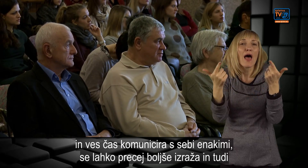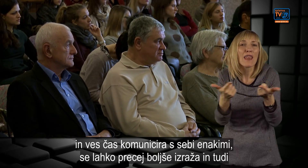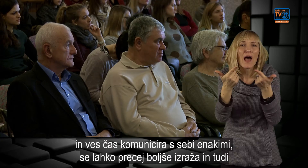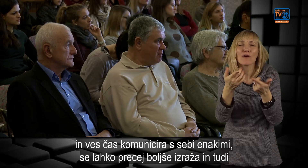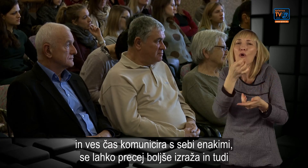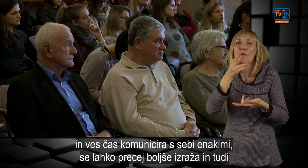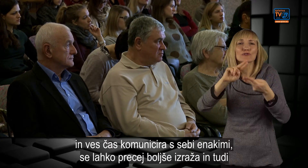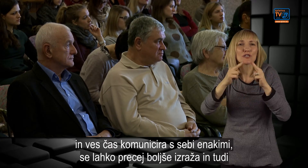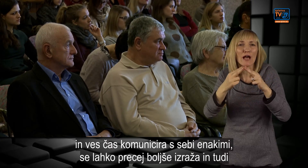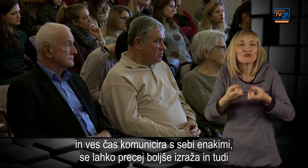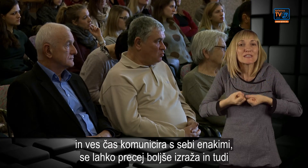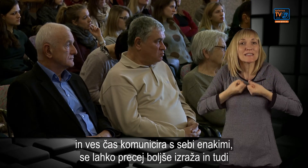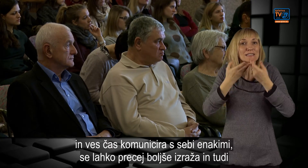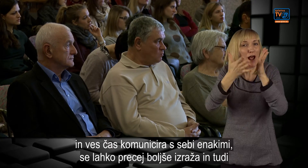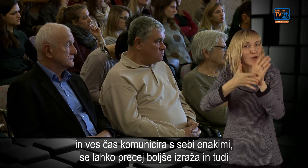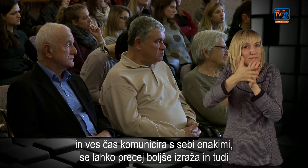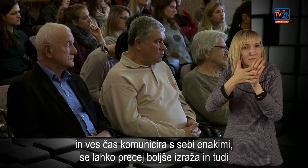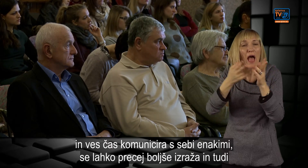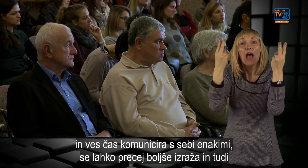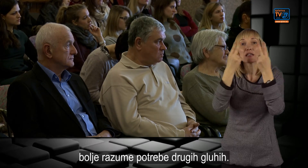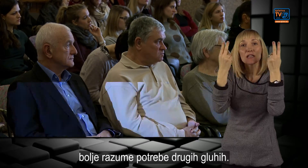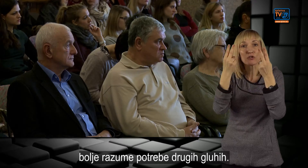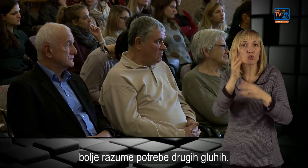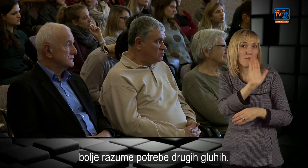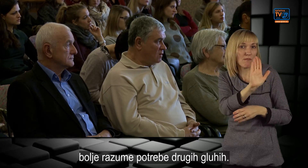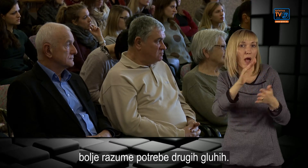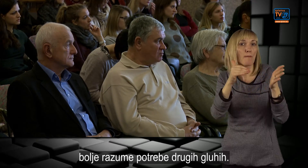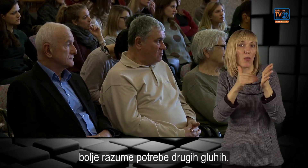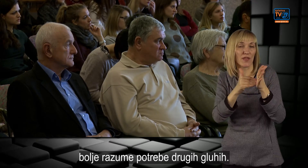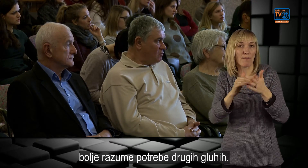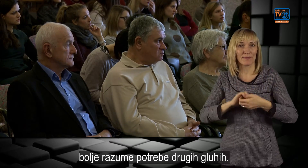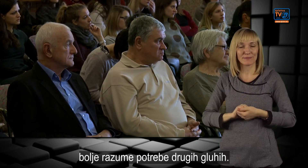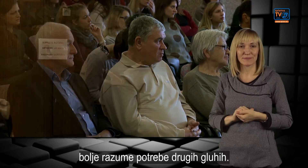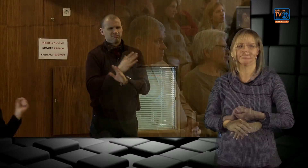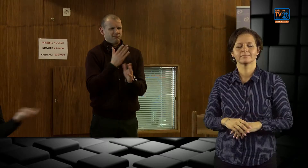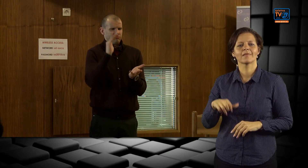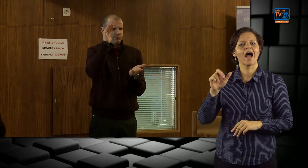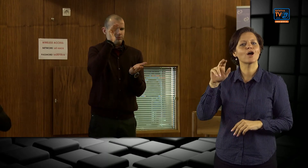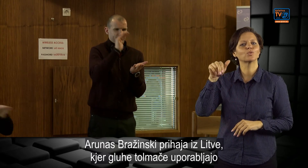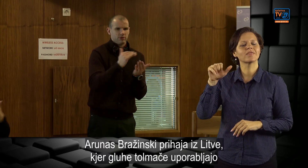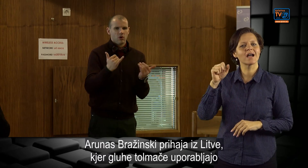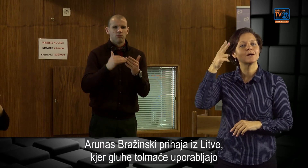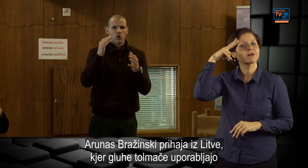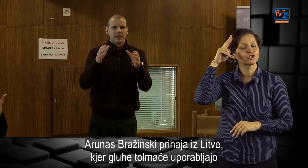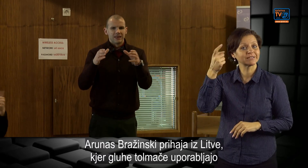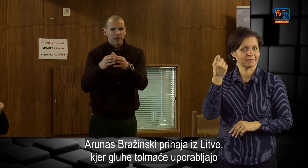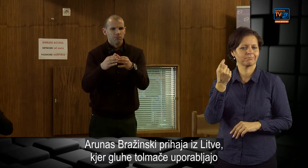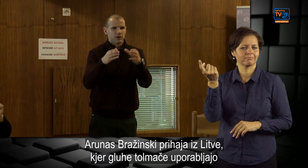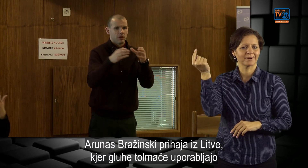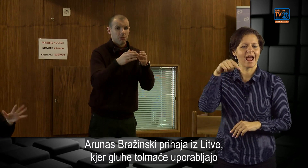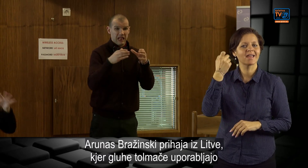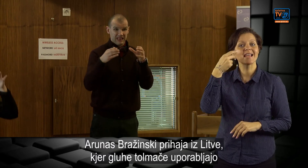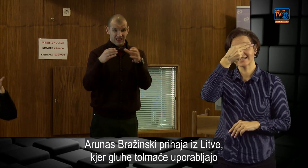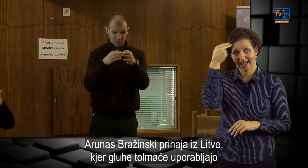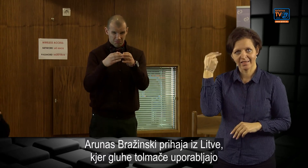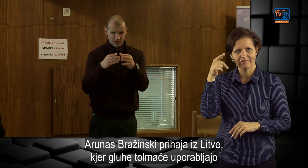kako na mnogo bolji način da se izrazi i da razume njegovu potrebu. Arunas Bražinski prihaja